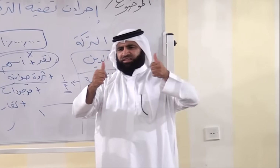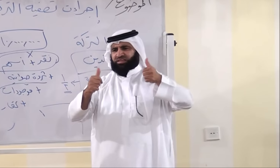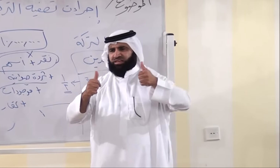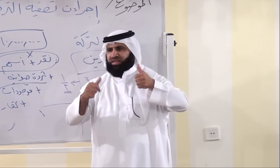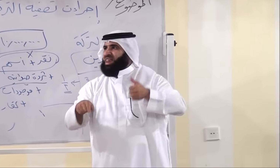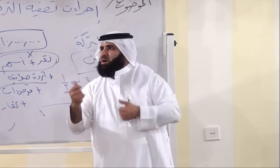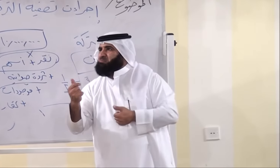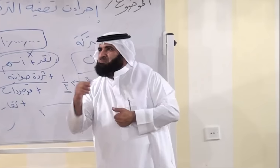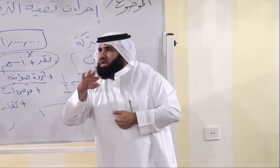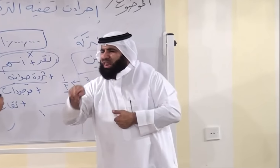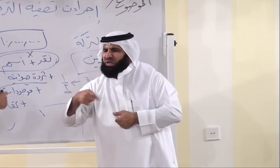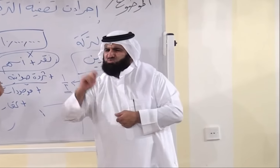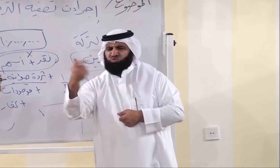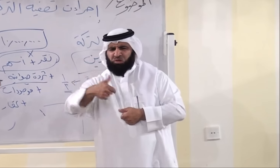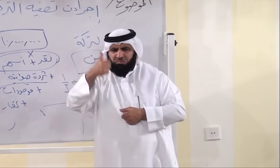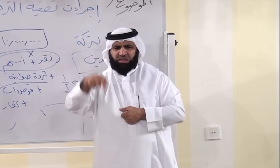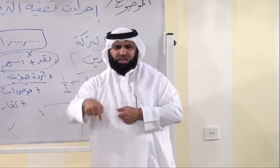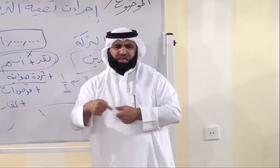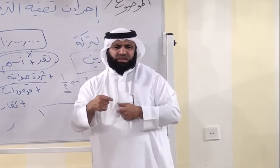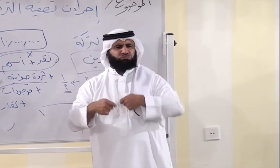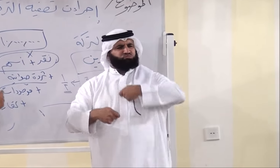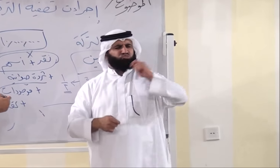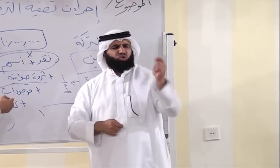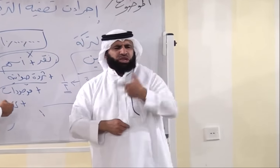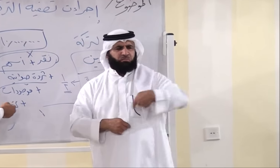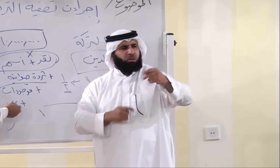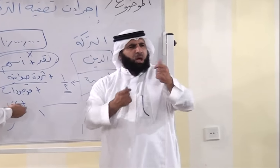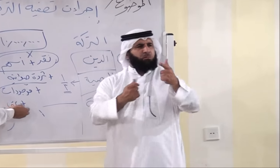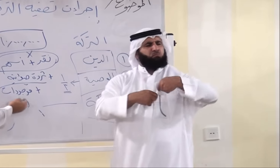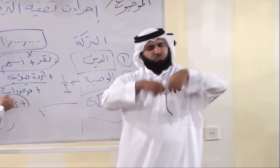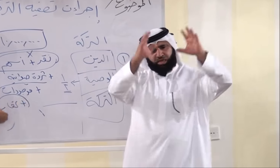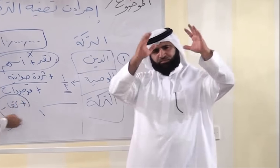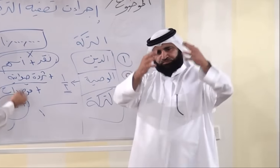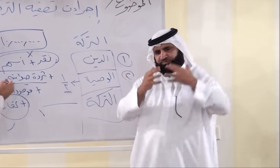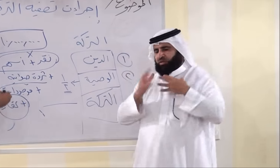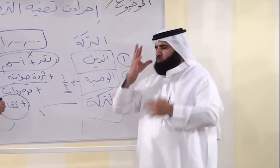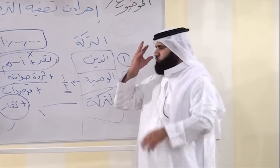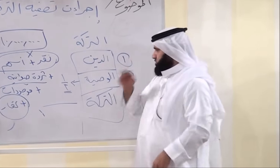سهلة بيع الثروات الحيوانية بالذكاء والجنون. نجي على العقار،